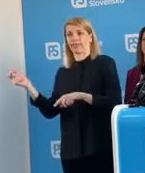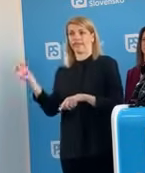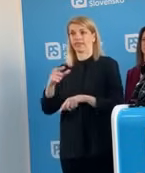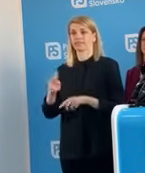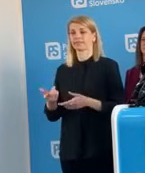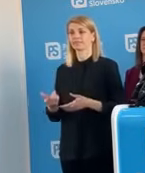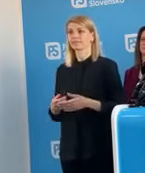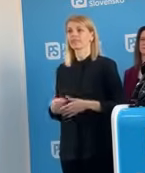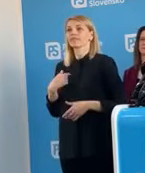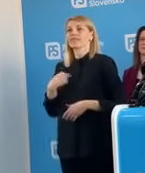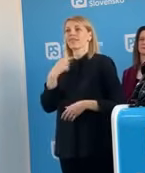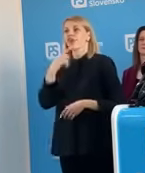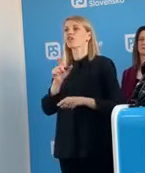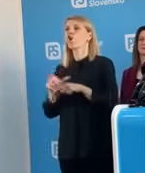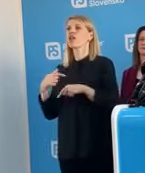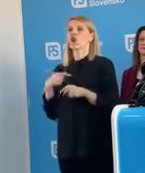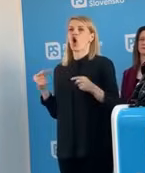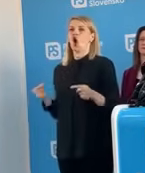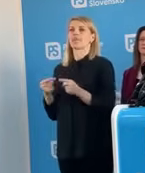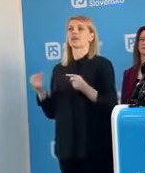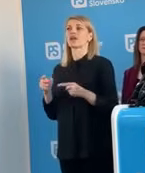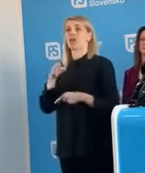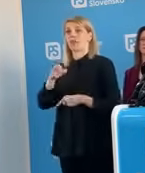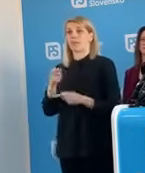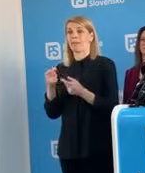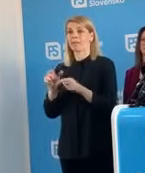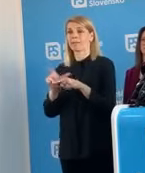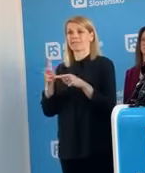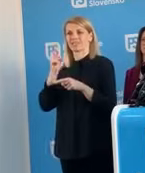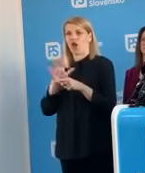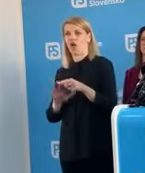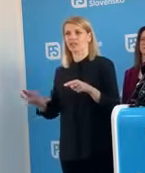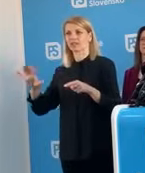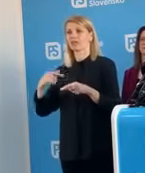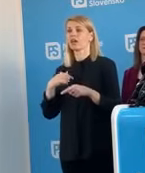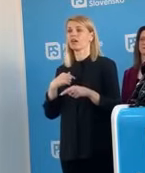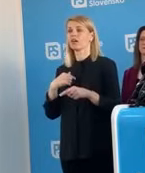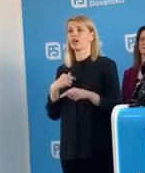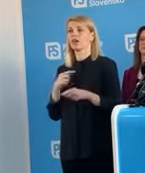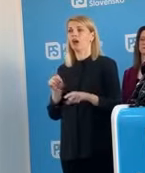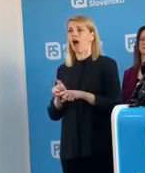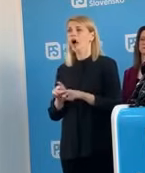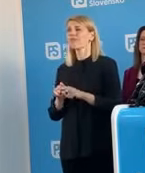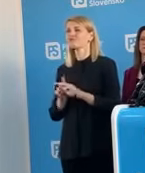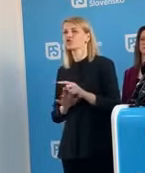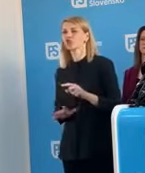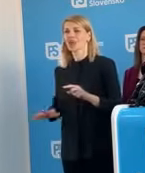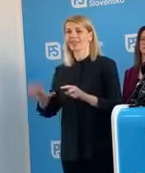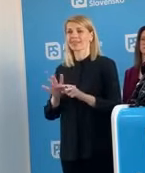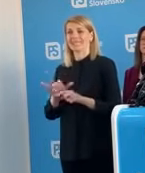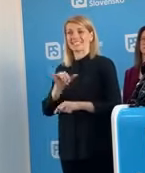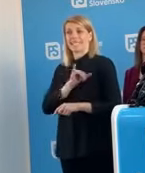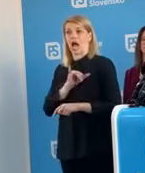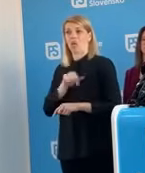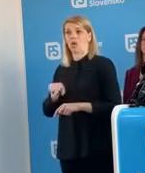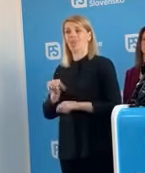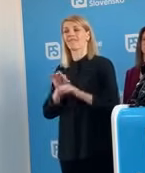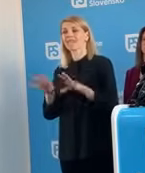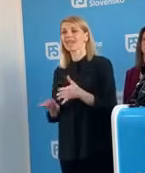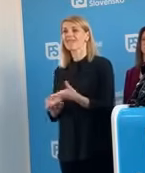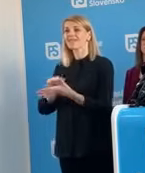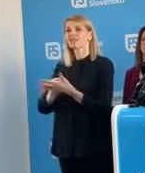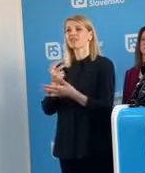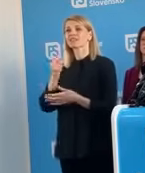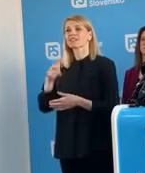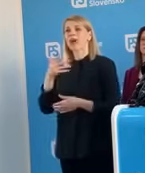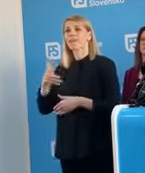preto, lebo sme opozičná strana, toto sú peniaze pre Slovensko, to je náš bytostný záujem, aby sme vedeli investovať tie